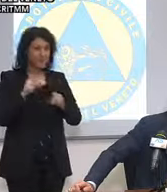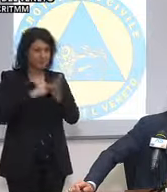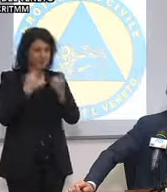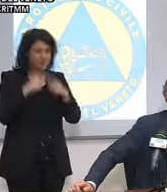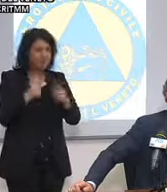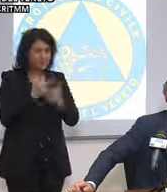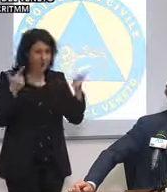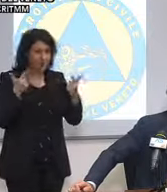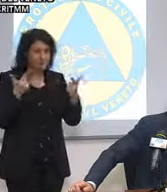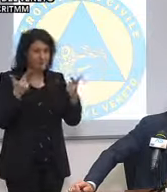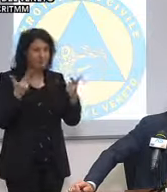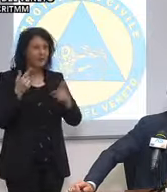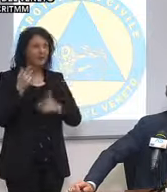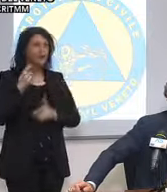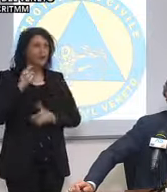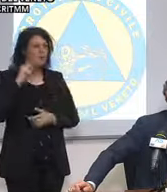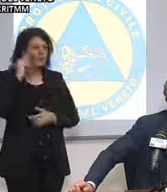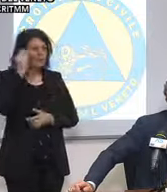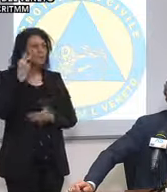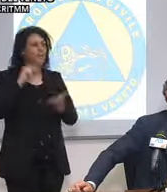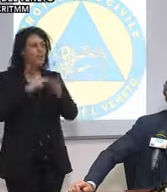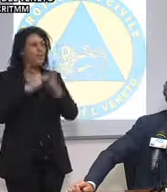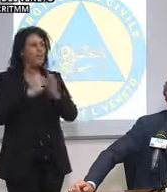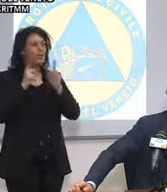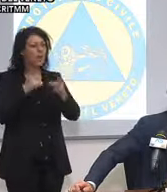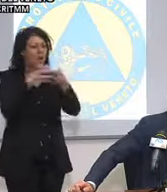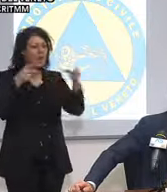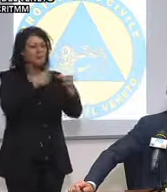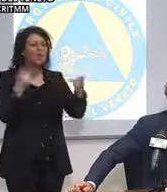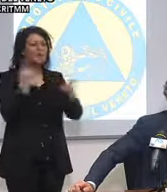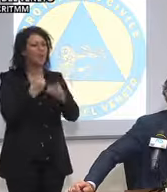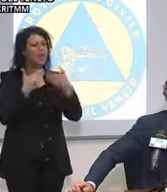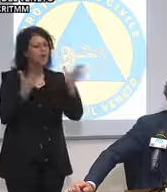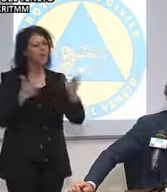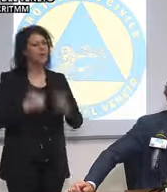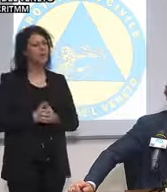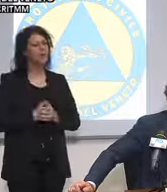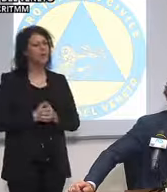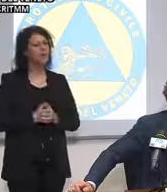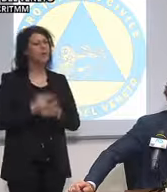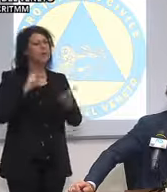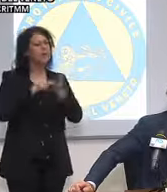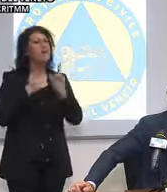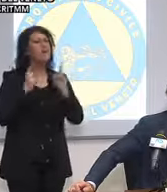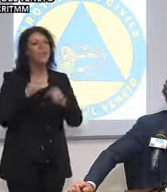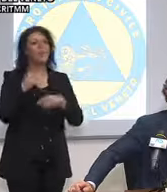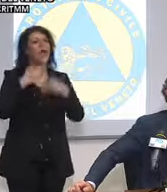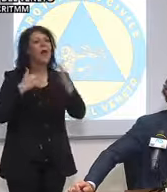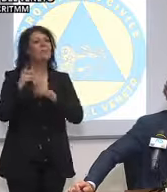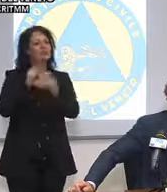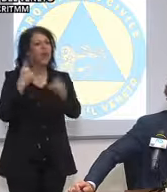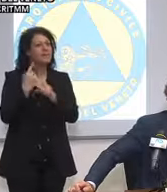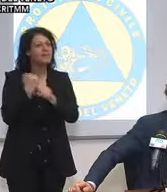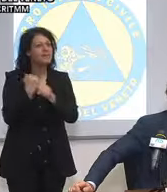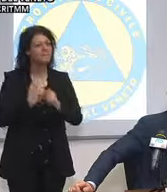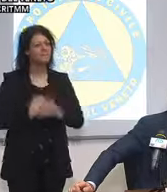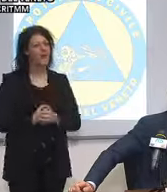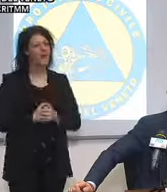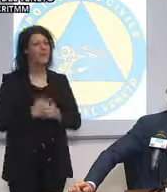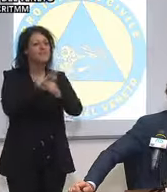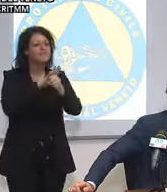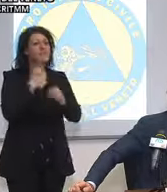le aziende, aprire tutti, dar modo agli artigiani di lavorare, aprire le attività, dare una risposta alle famiglie per le scuole,